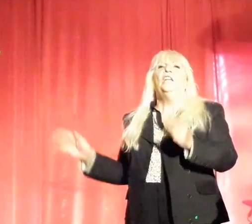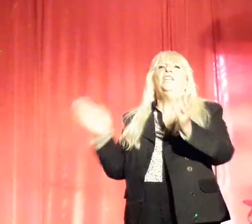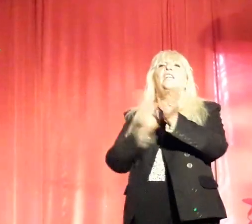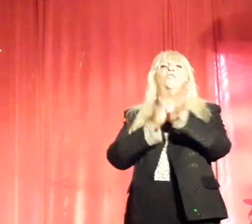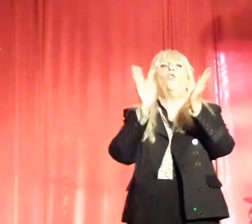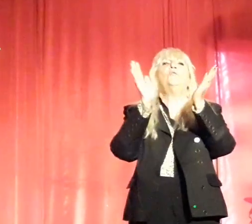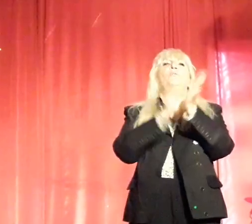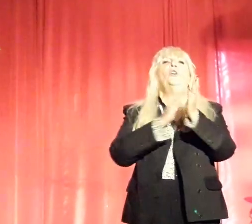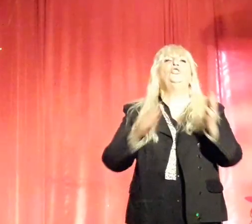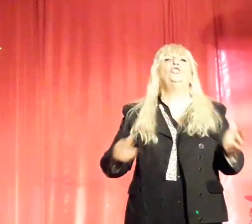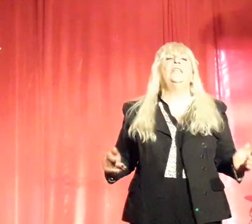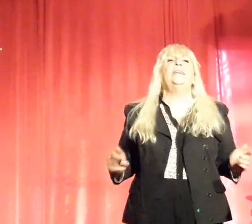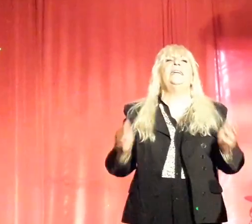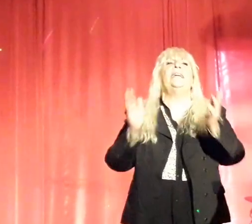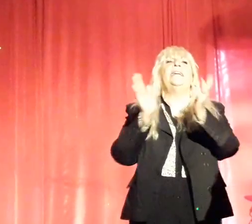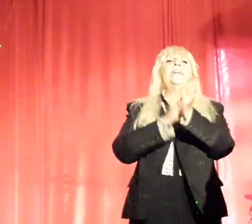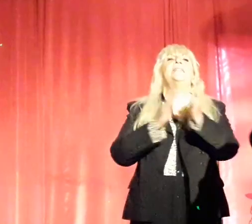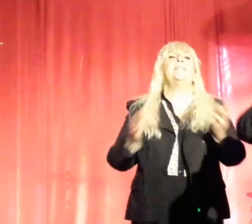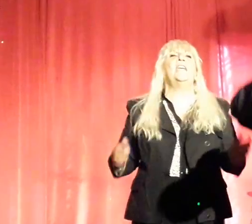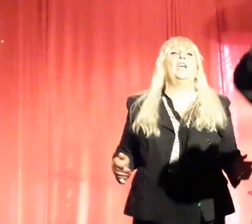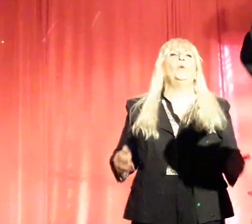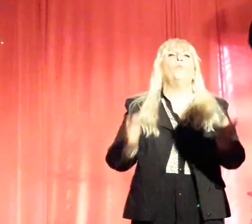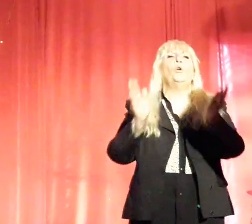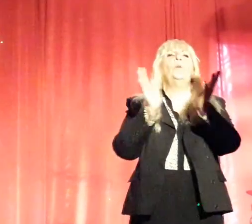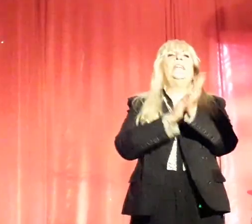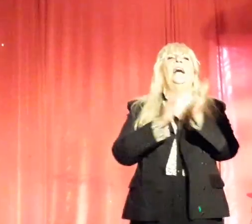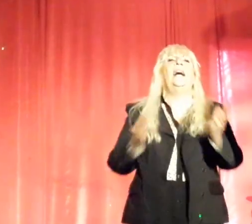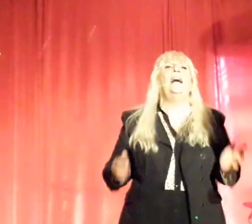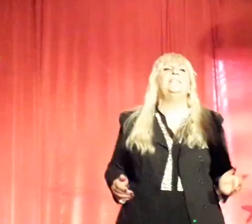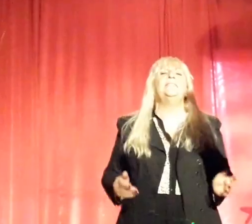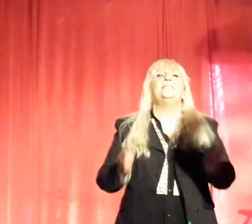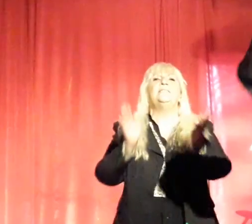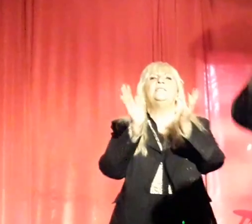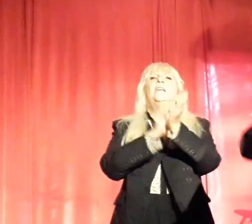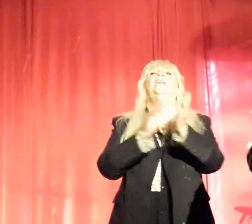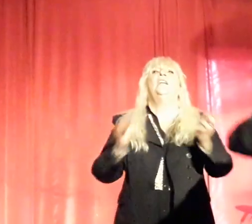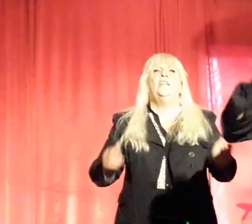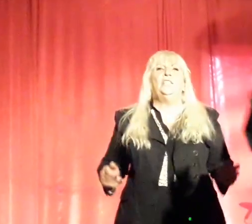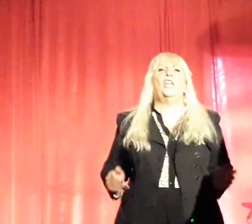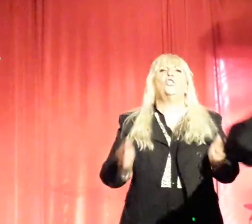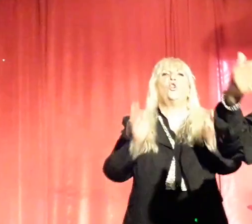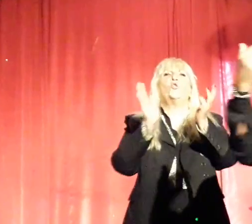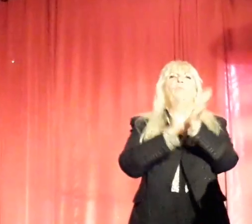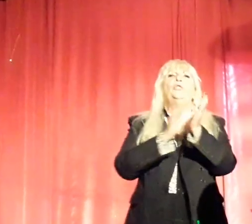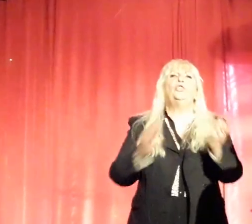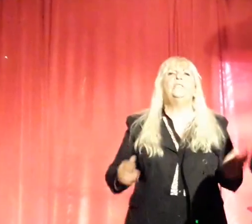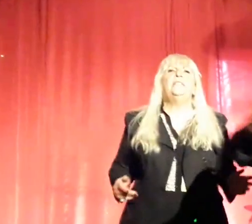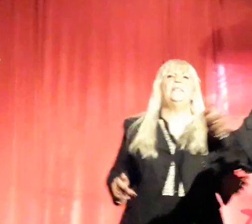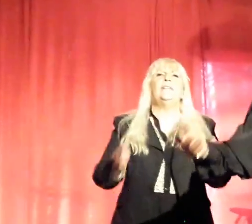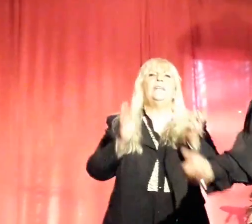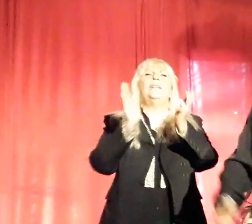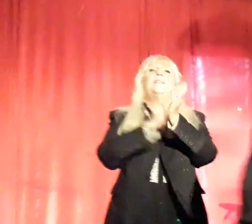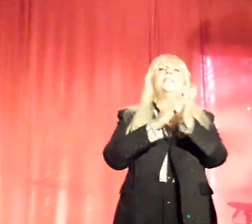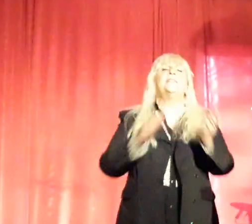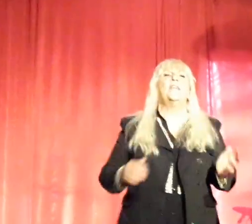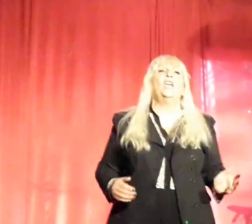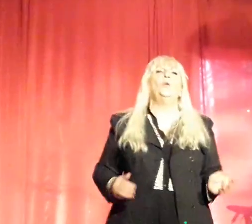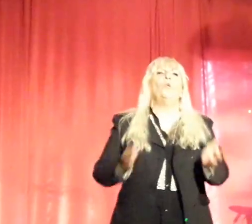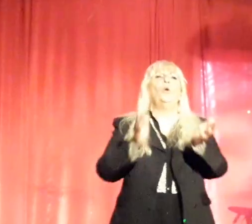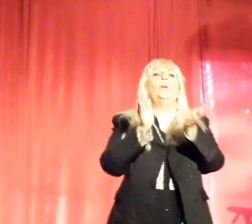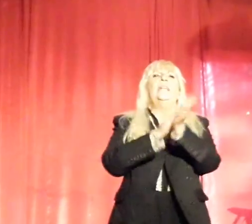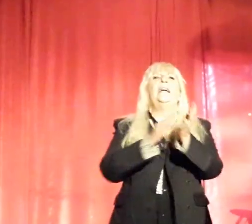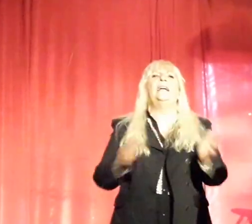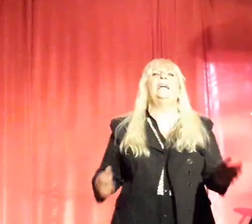moverán. Y esos montes se moverán. Y esos montes se